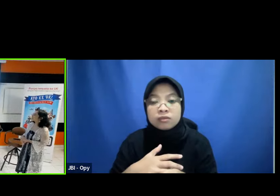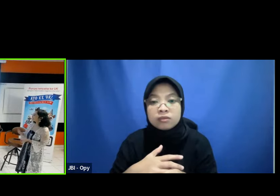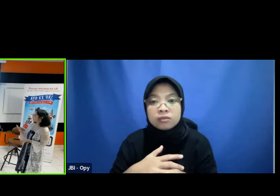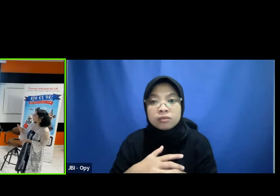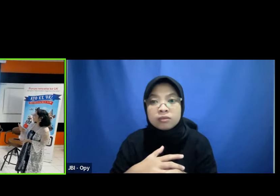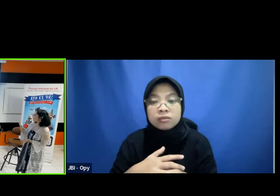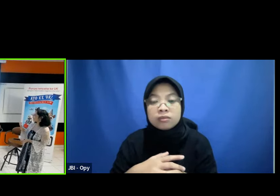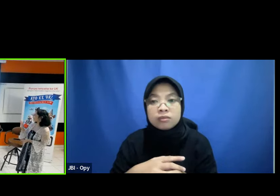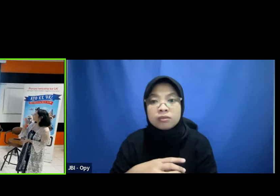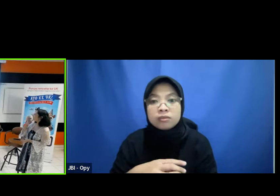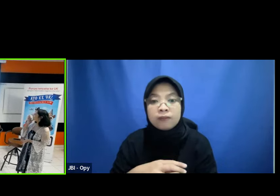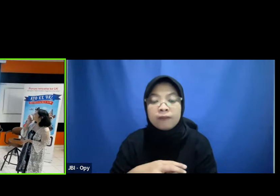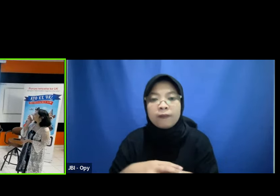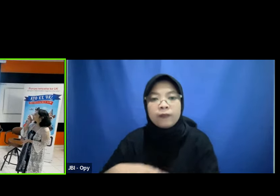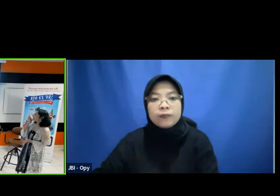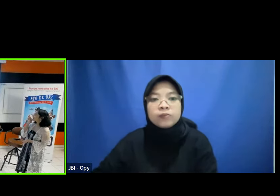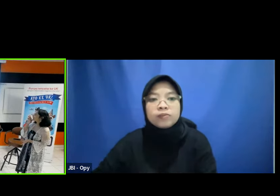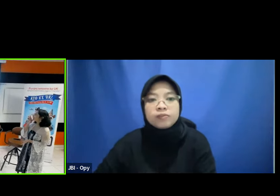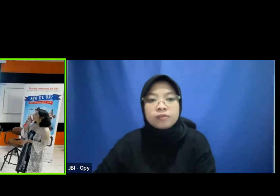dulu